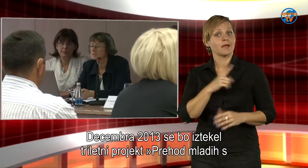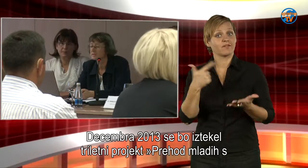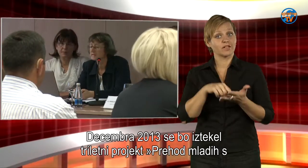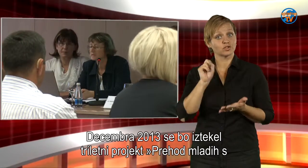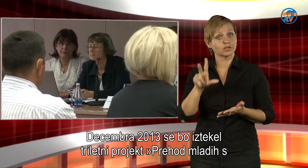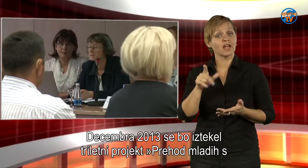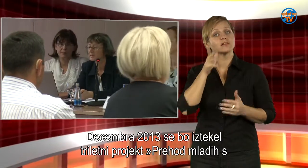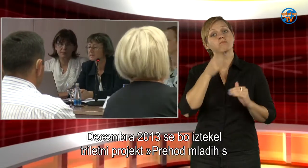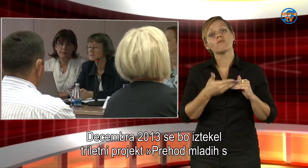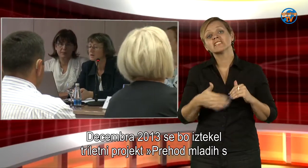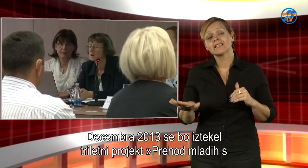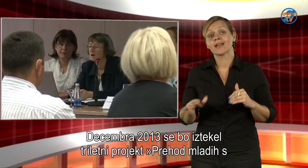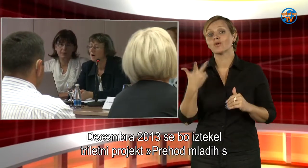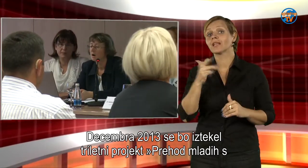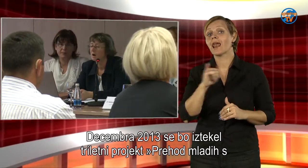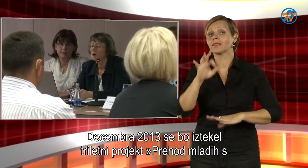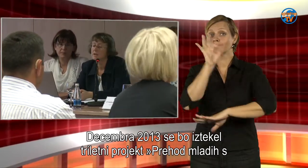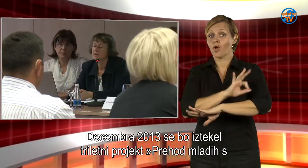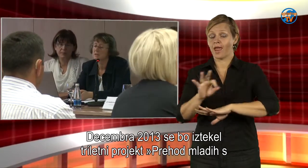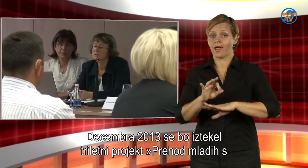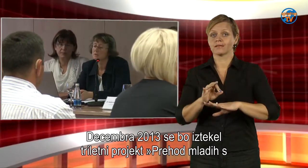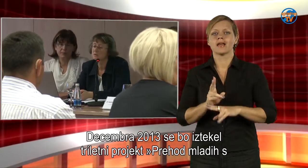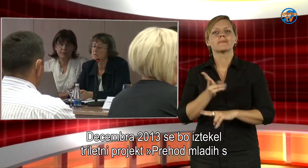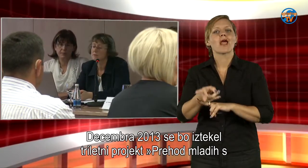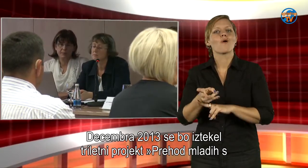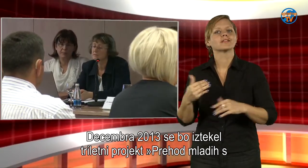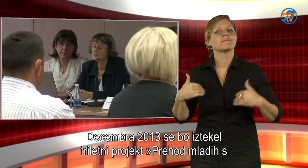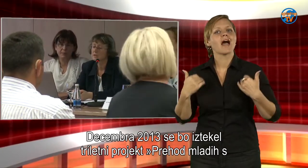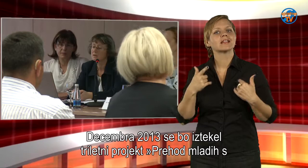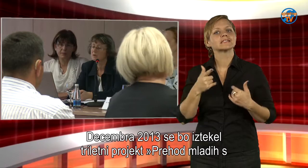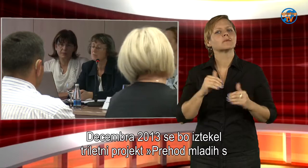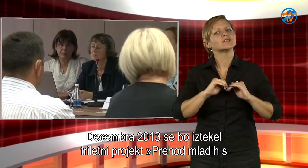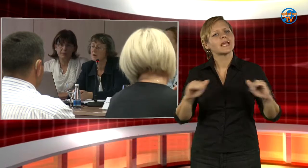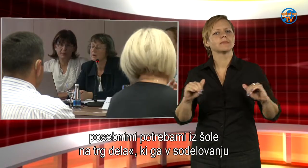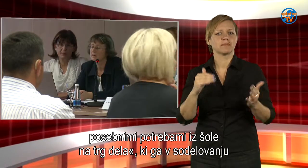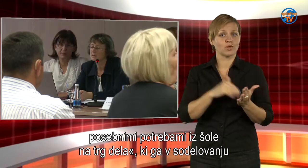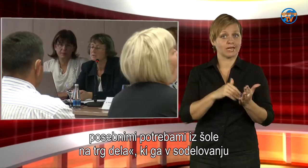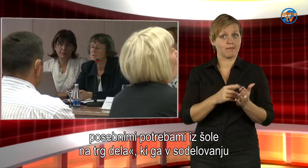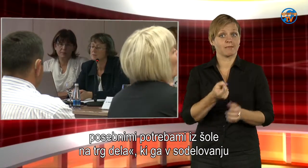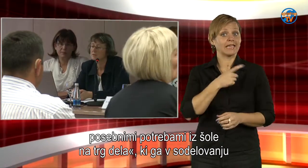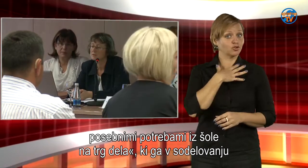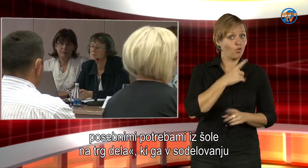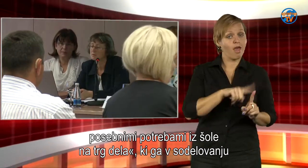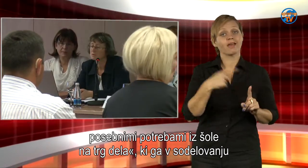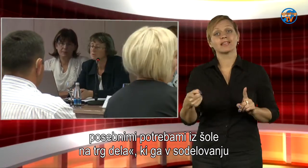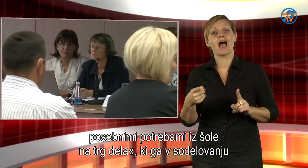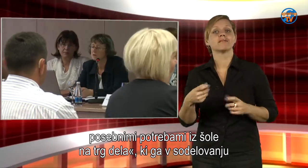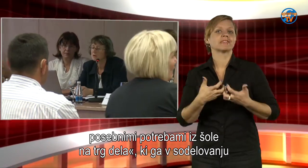Decembra 2013 se bo iztekel 3-letni projekt Prehod mladih s posebnimi potrebami iz šole na trg dela, ki ga